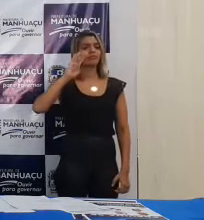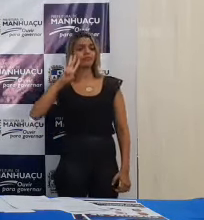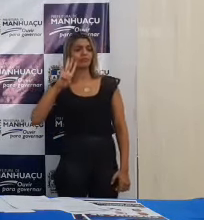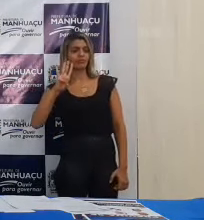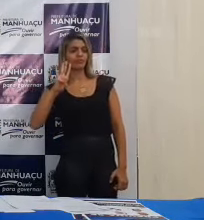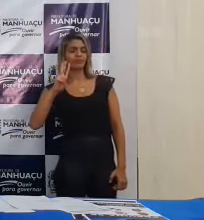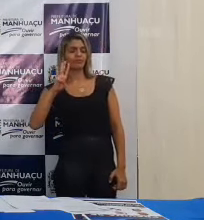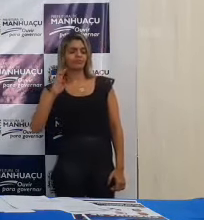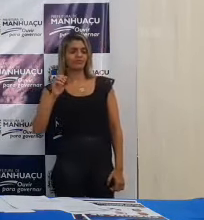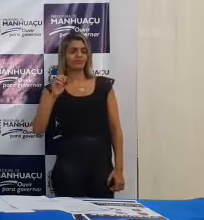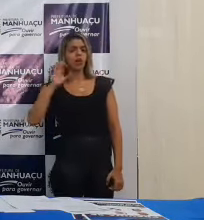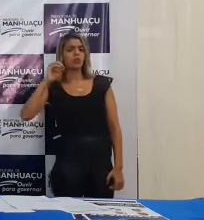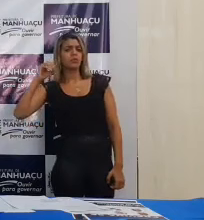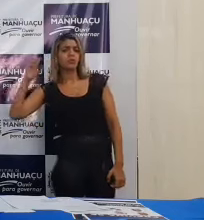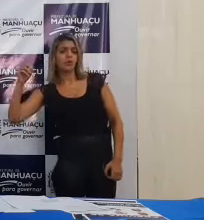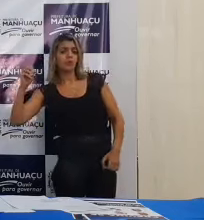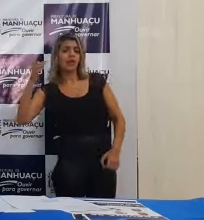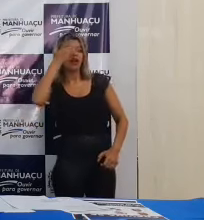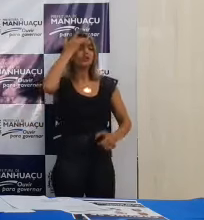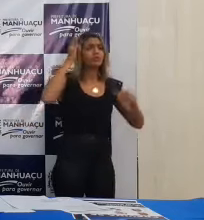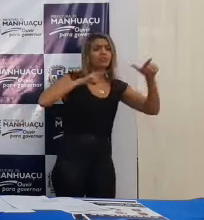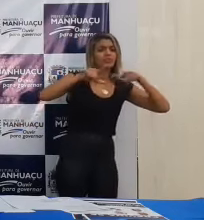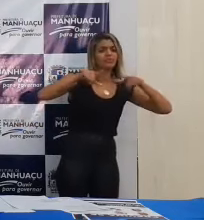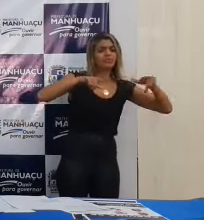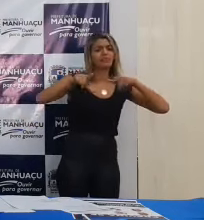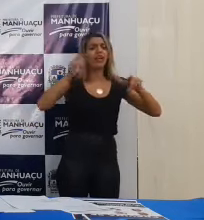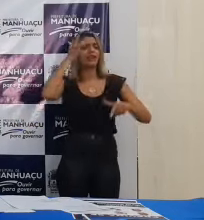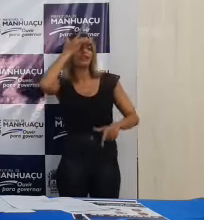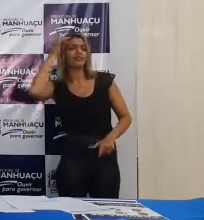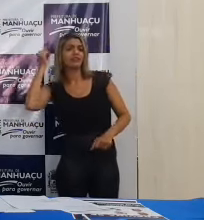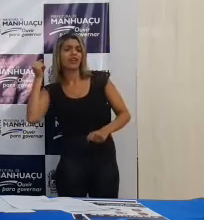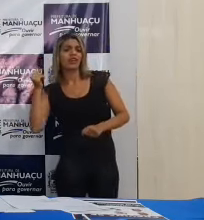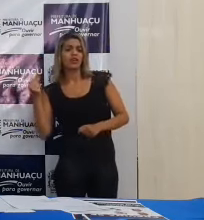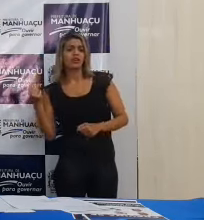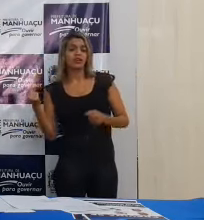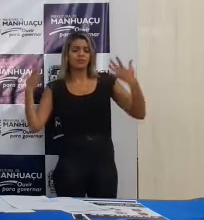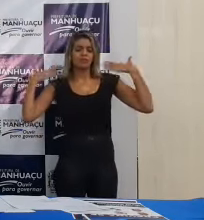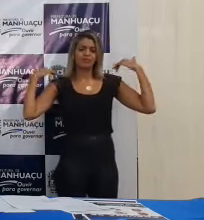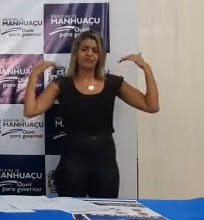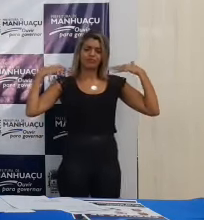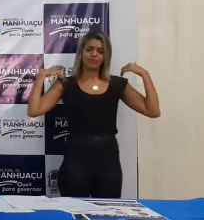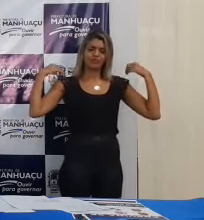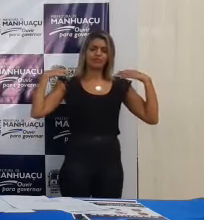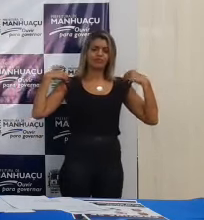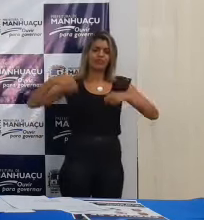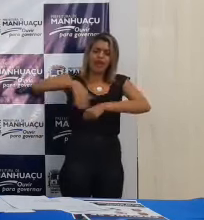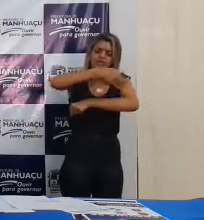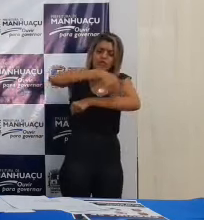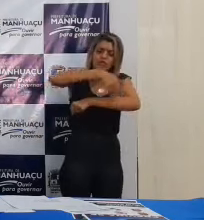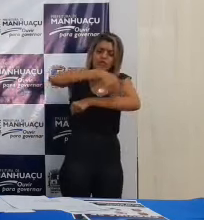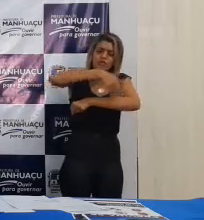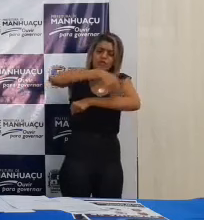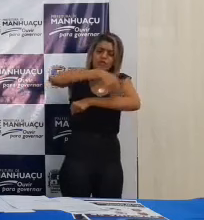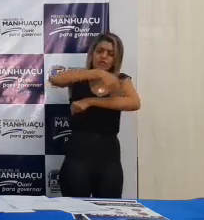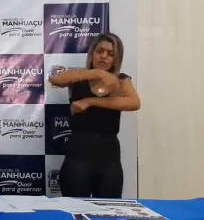24.821 pessoas trabalhando. Essas pessoas circulam na rua. As outras cidades, no